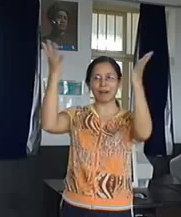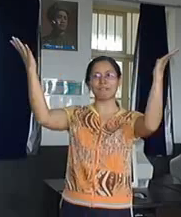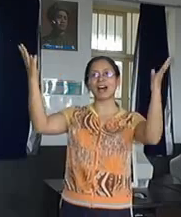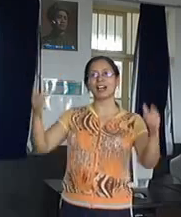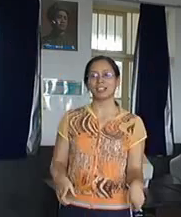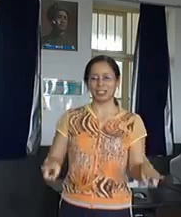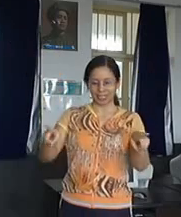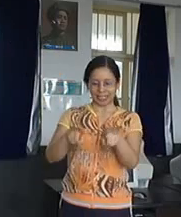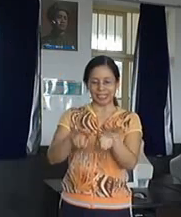一样的青春焕发。